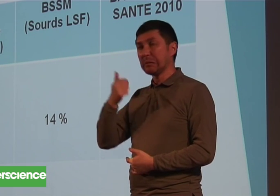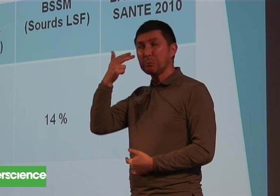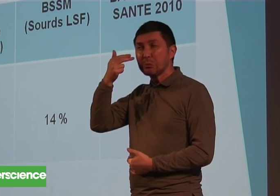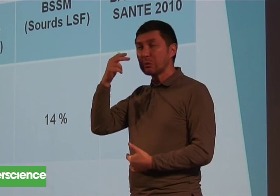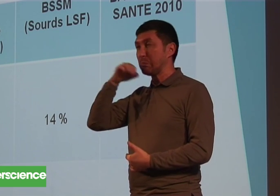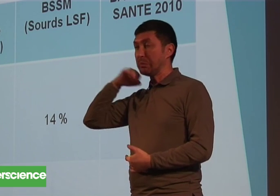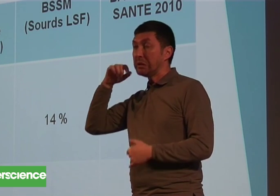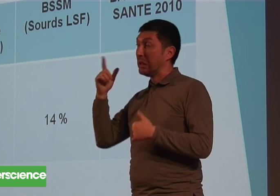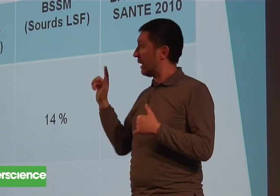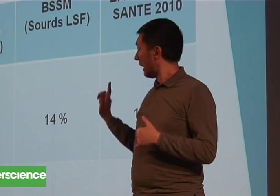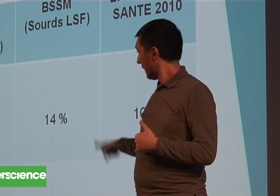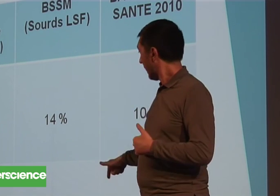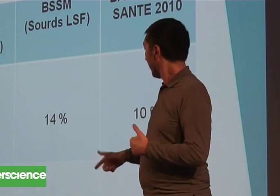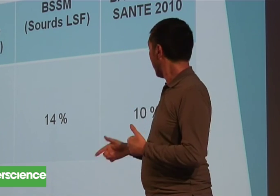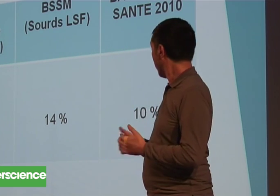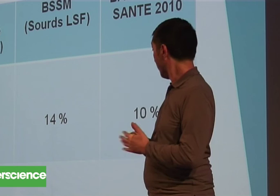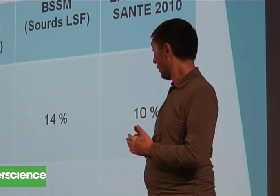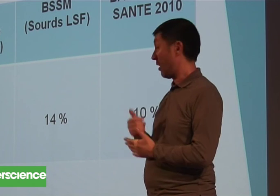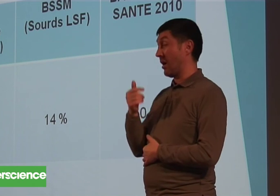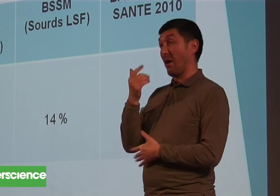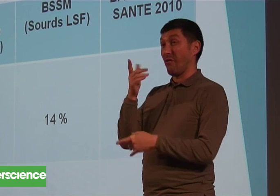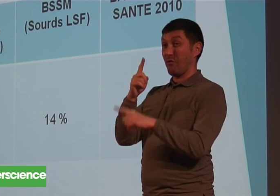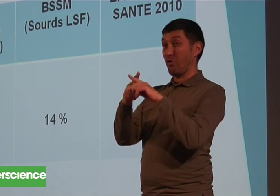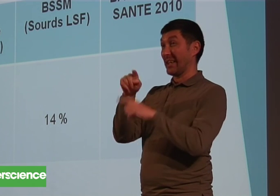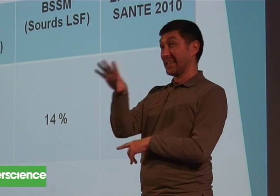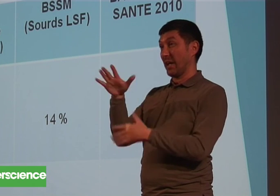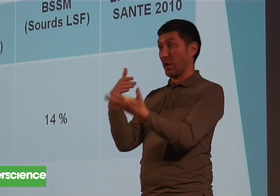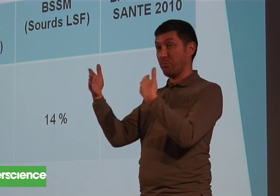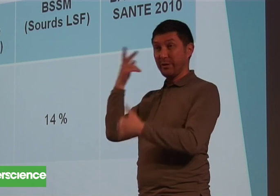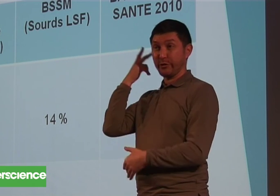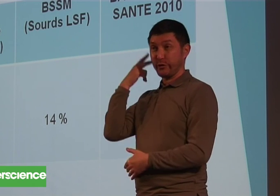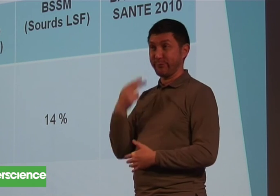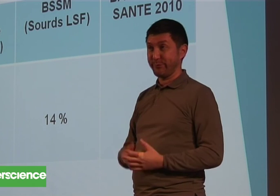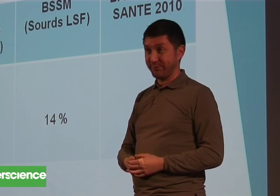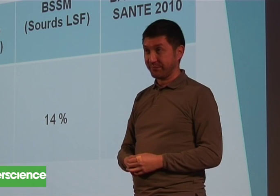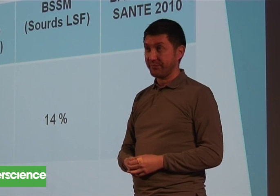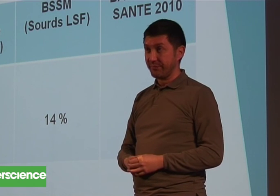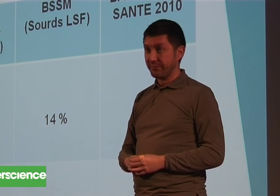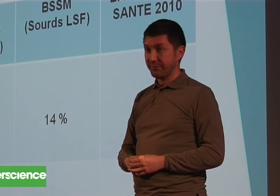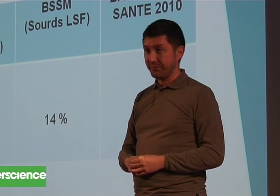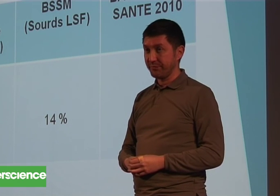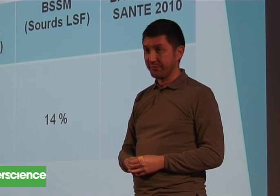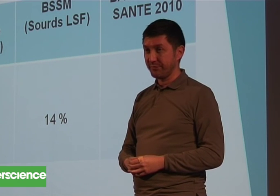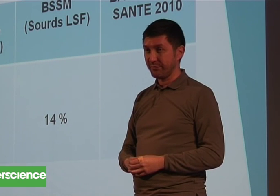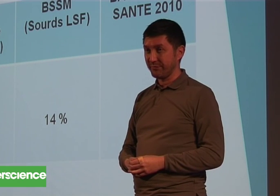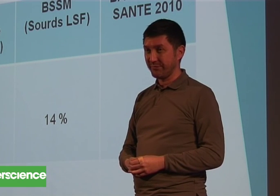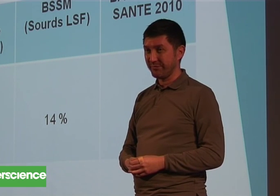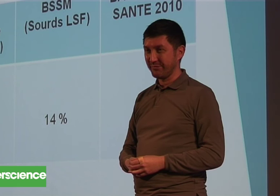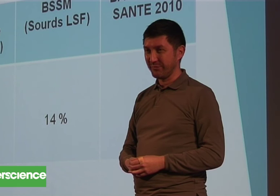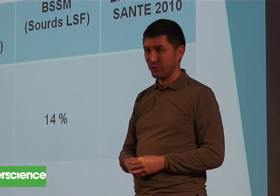dans le BSSM sont presque 5 fois supérieures à celles déclarées en population générale. Je ne les ai pas notées là,